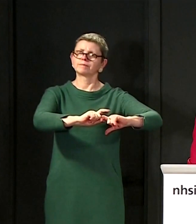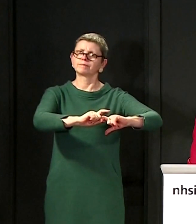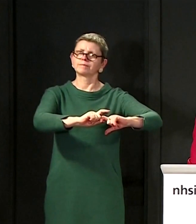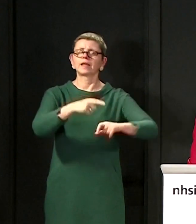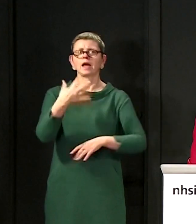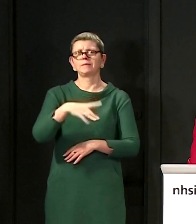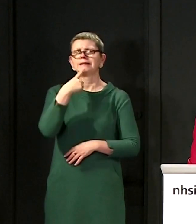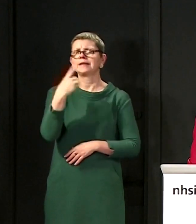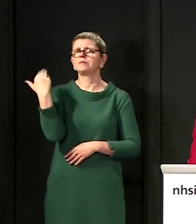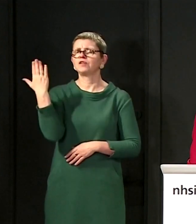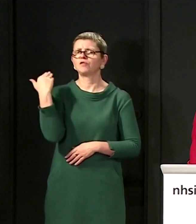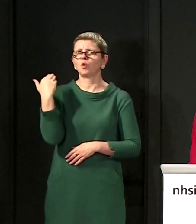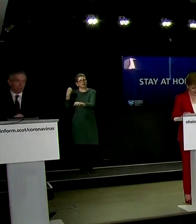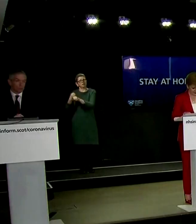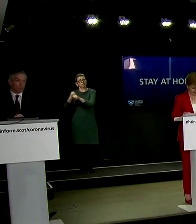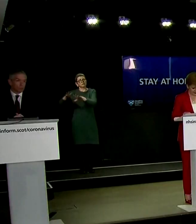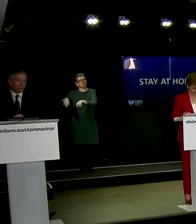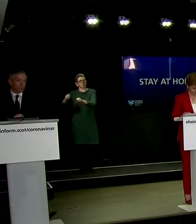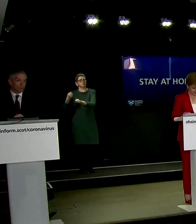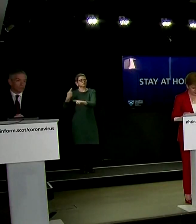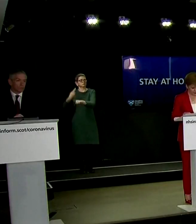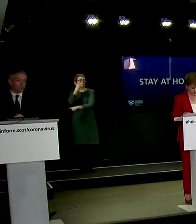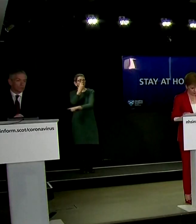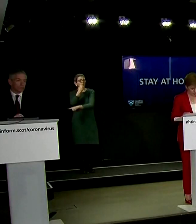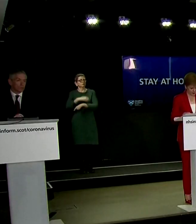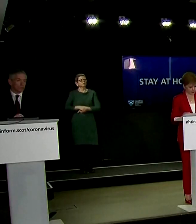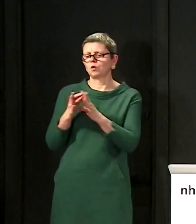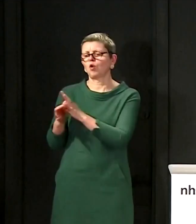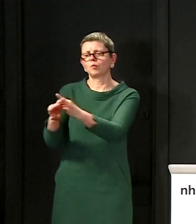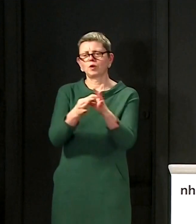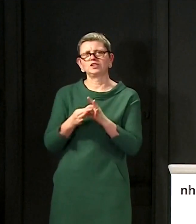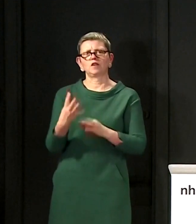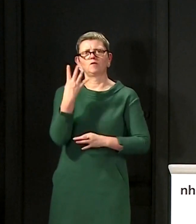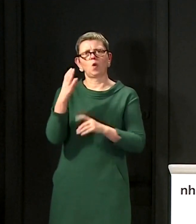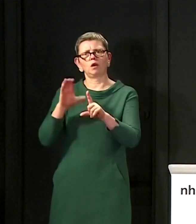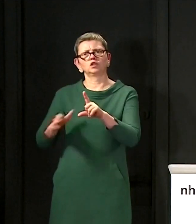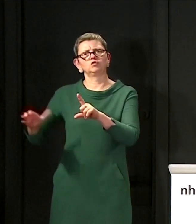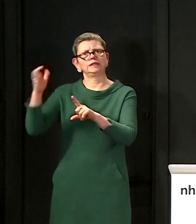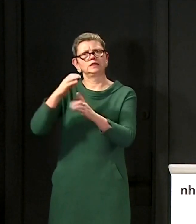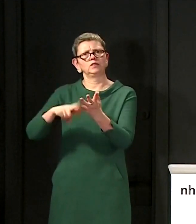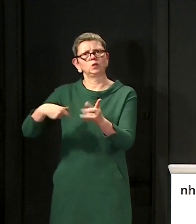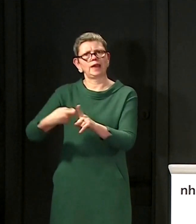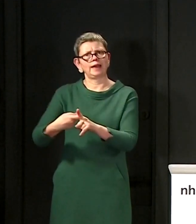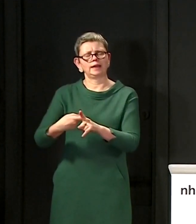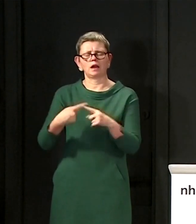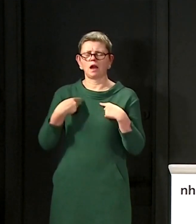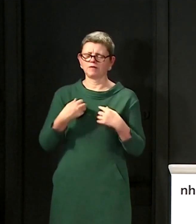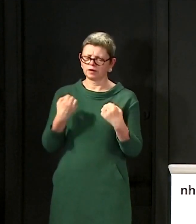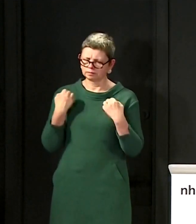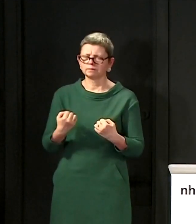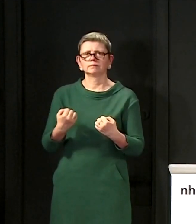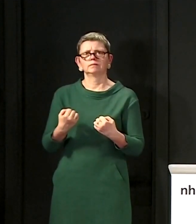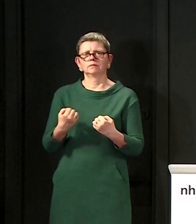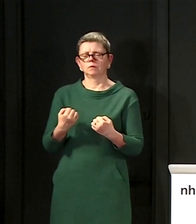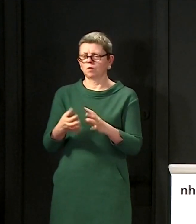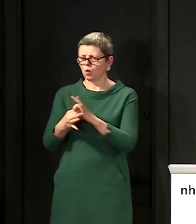الحياة الطبيعية كما تقول. ليس هذا الإقليم فقط، وإنما ويلز أيضا الذي أعلن عن خطته الخاصة